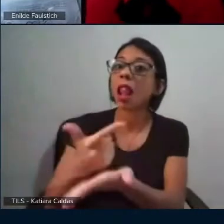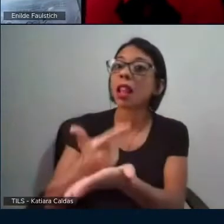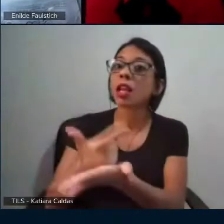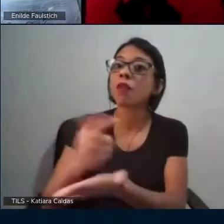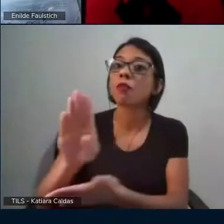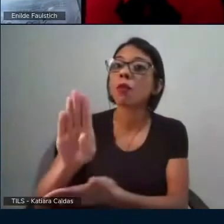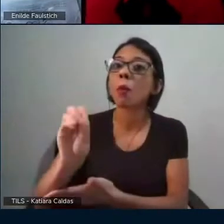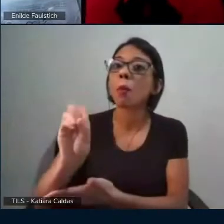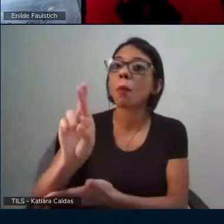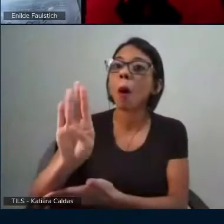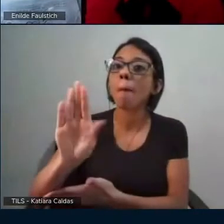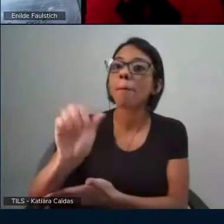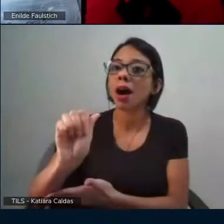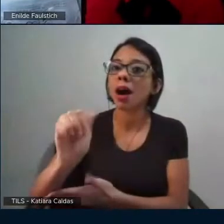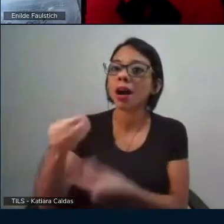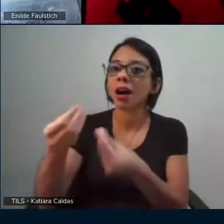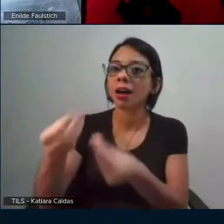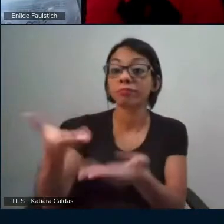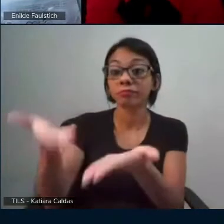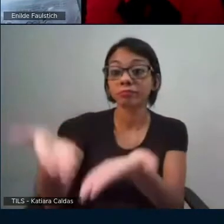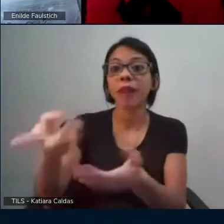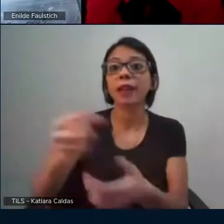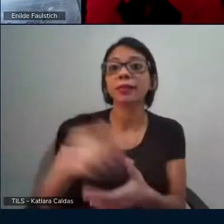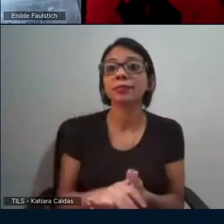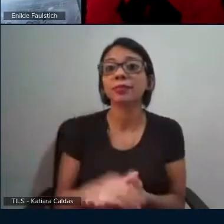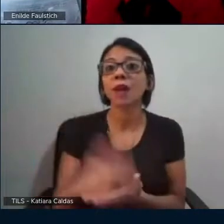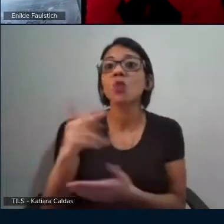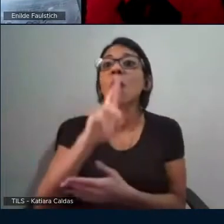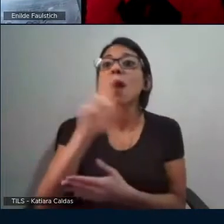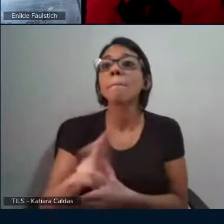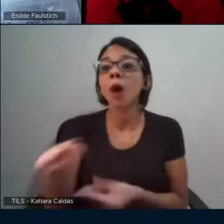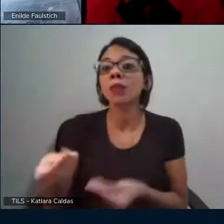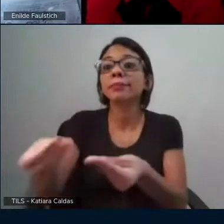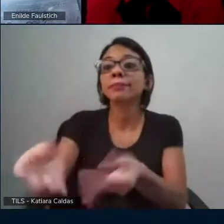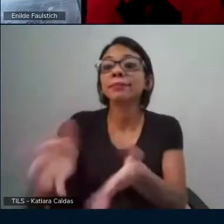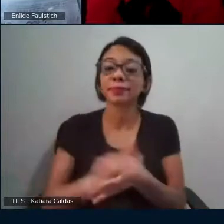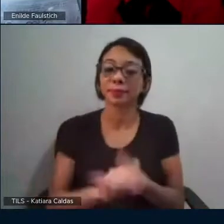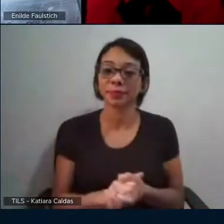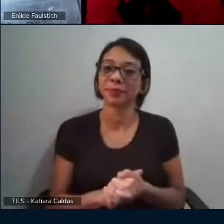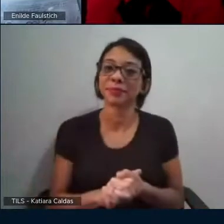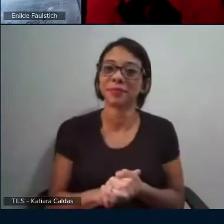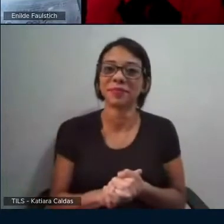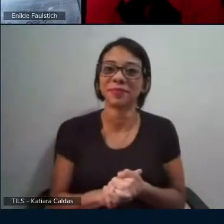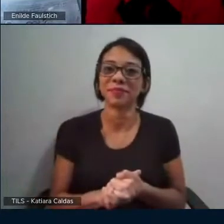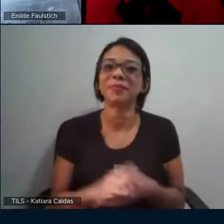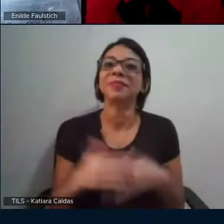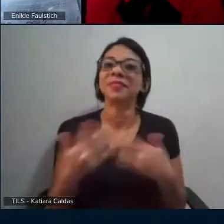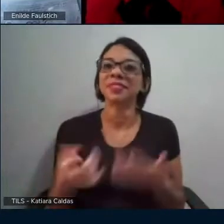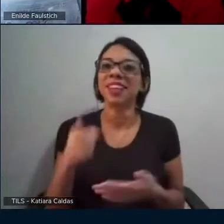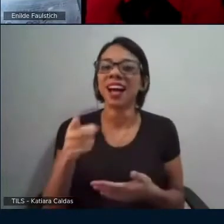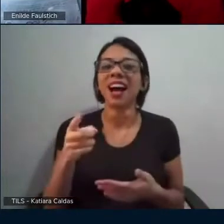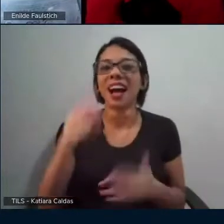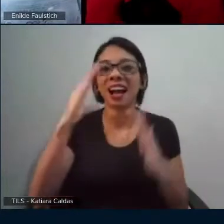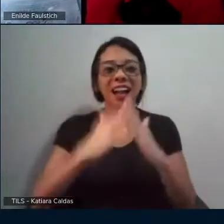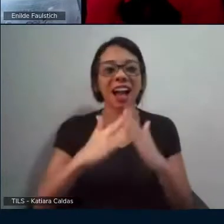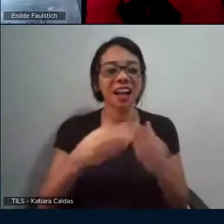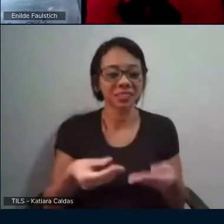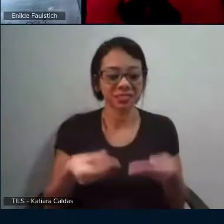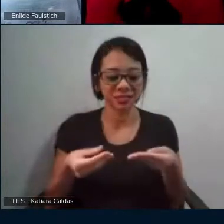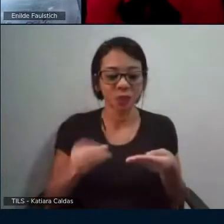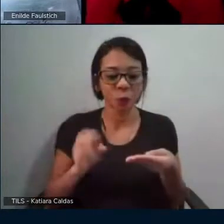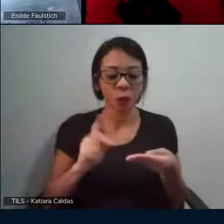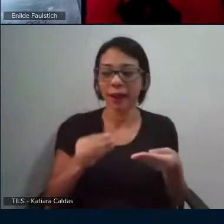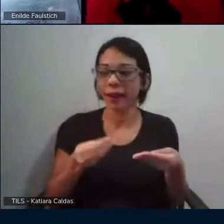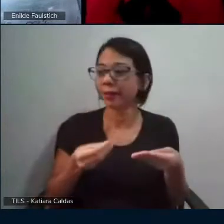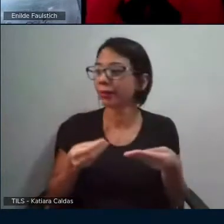Borba, dizendo, aqui está a sua resposta. E você foi para casa e eu imaginei que você